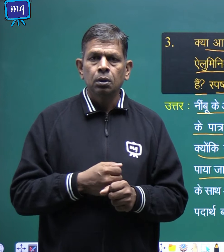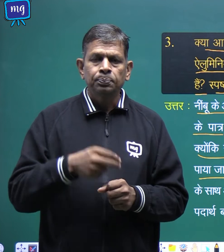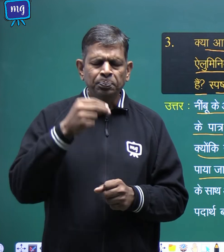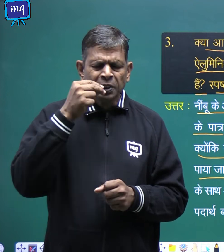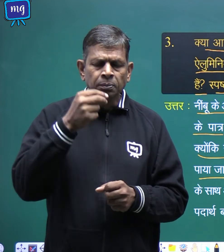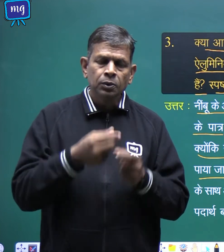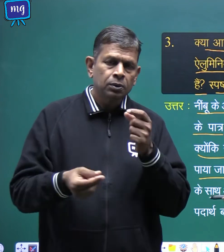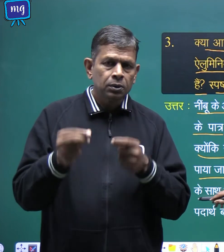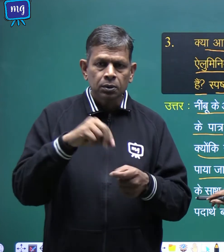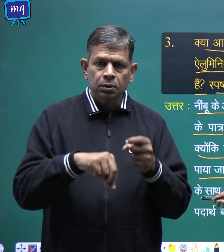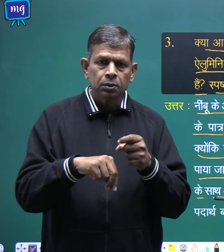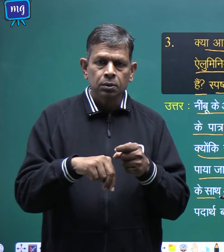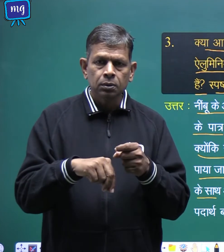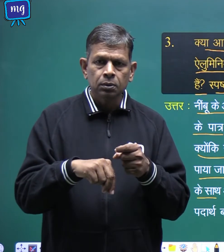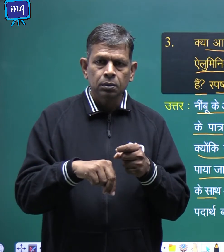अम्ल के साथ